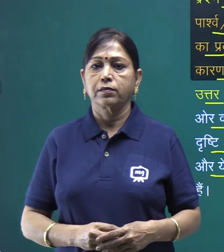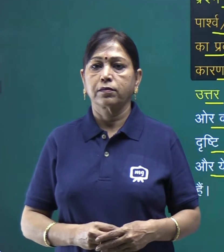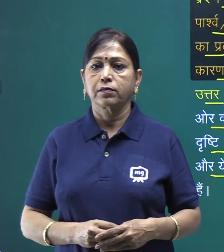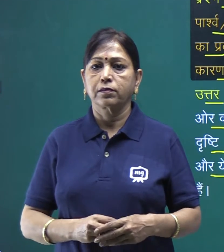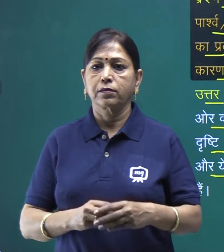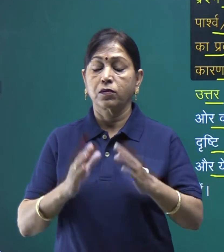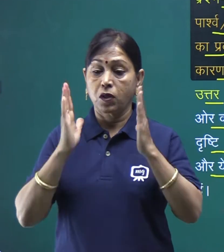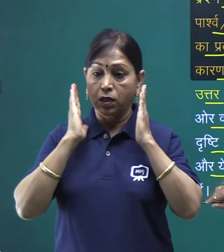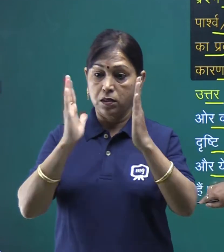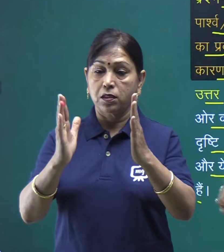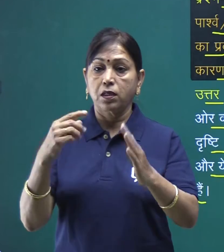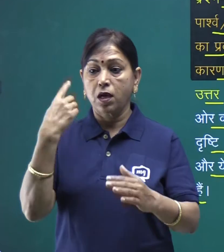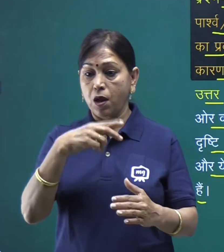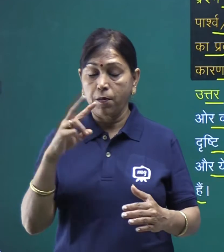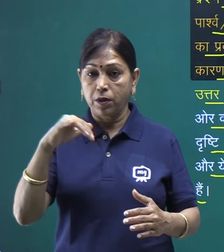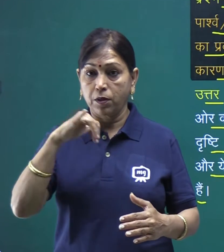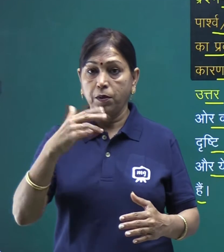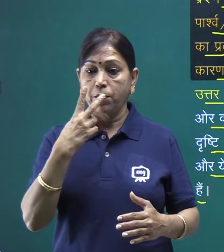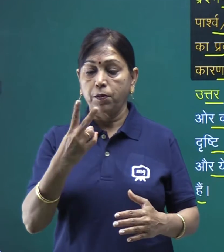सीधा प्रतिबिंब बनाते हैं।